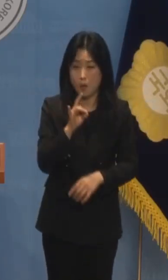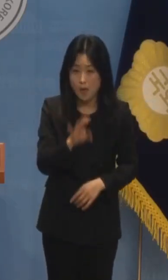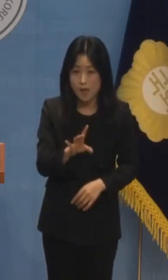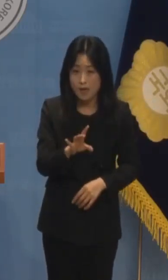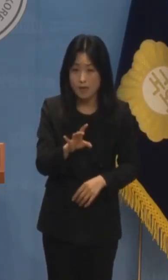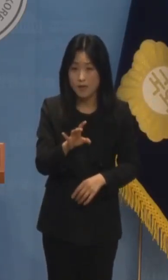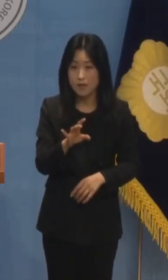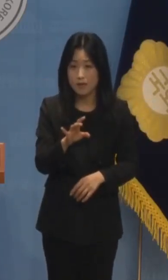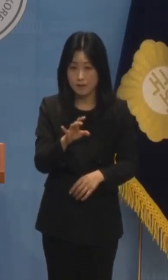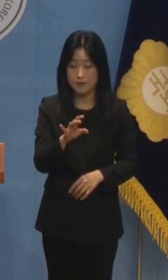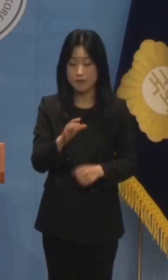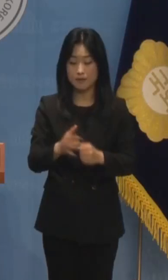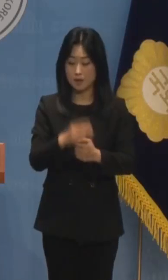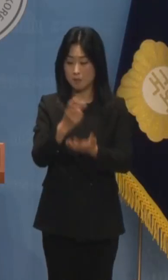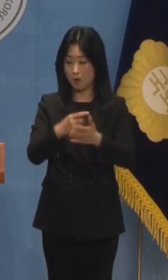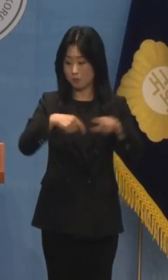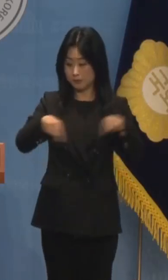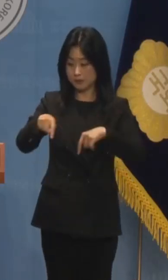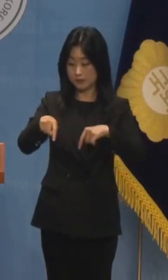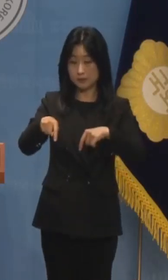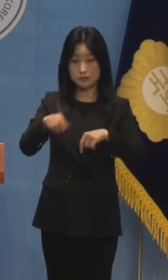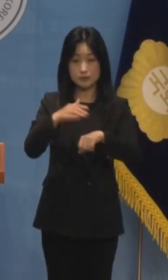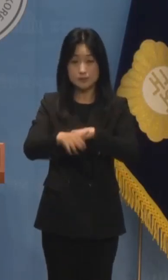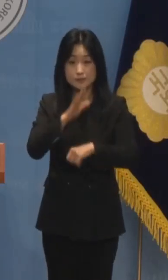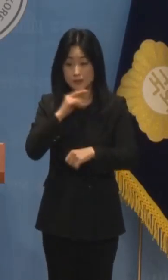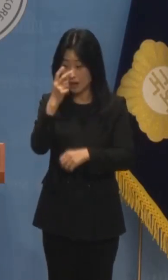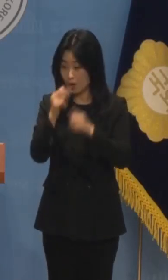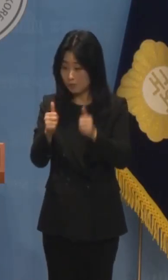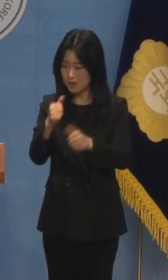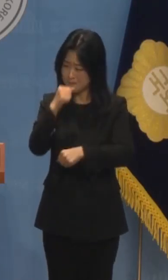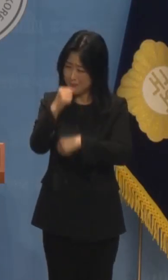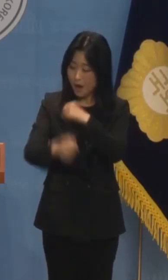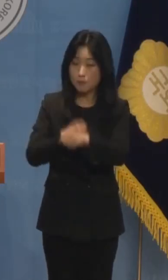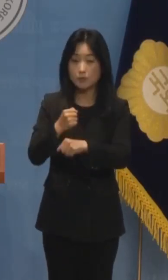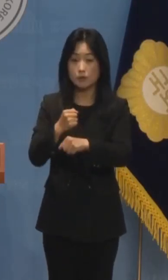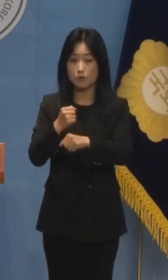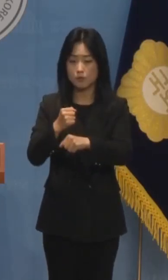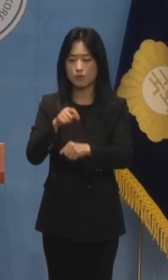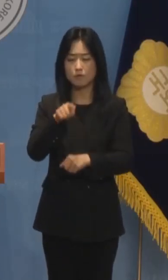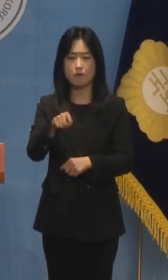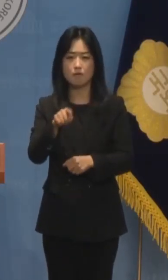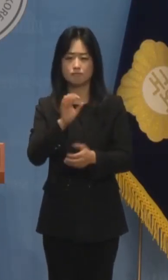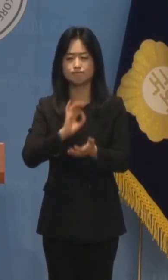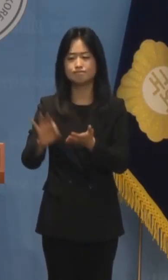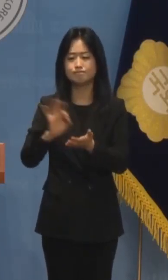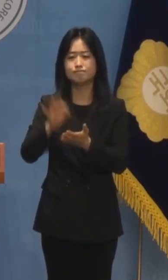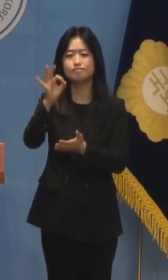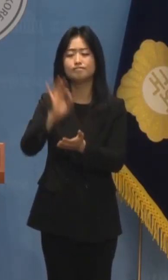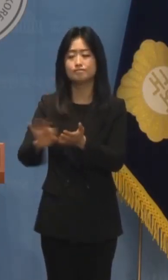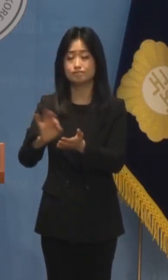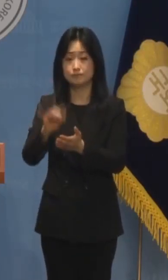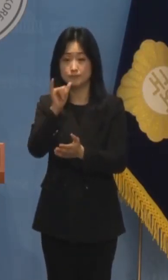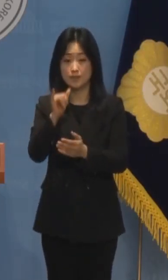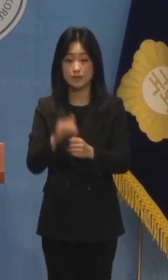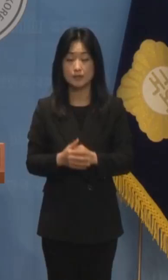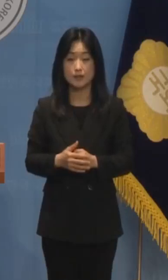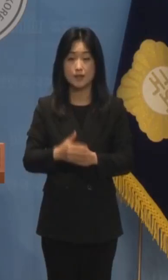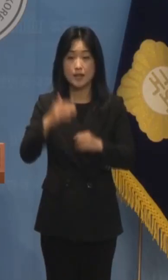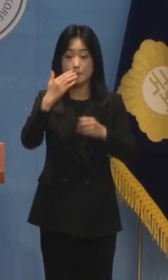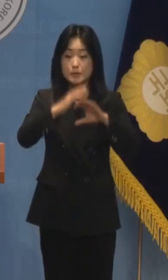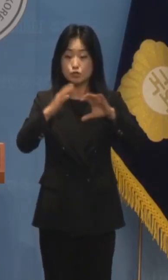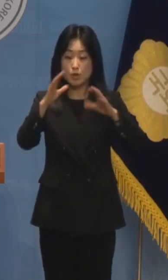법치주의는 검찰이 판치는 세상에서 법을 이용한 자의적인 지배로 도취됐습니다.